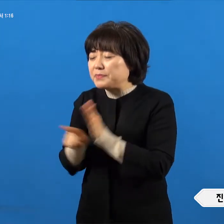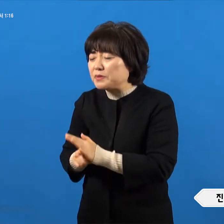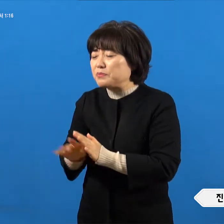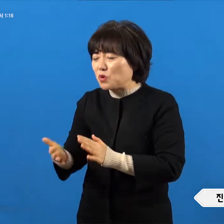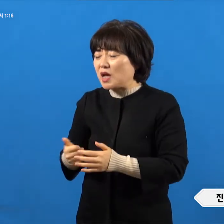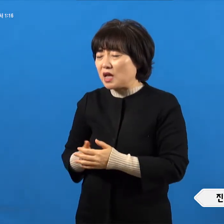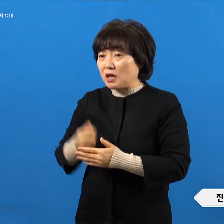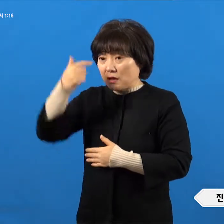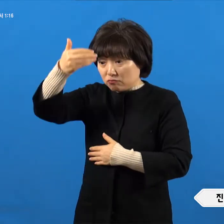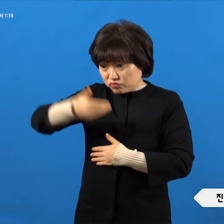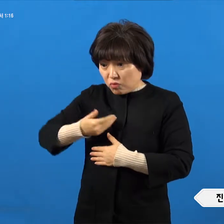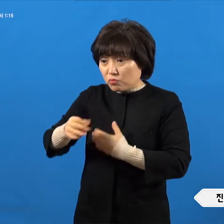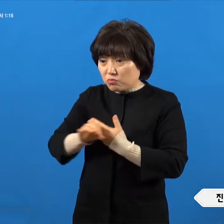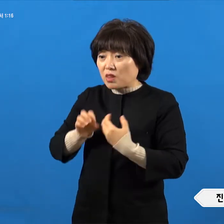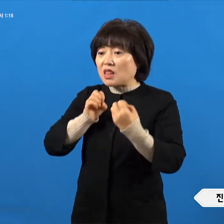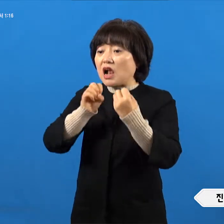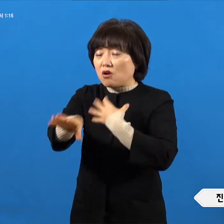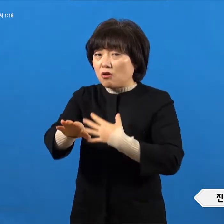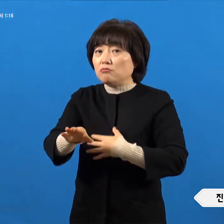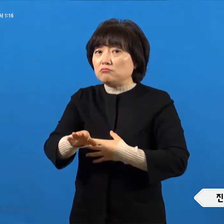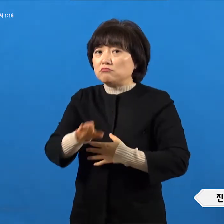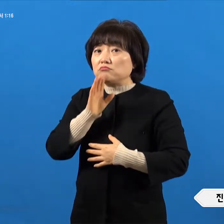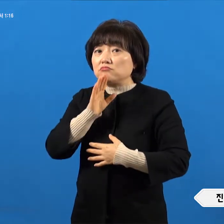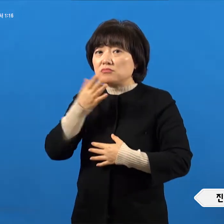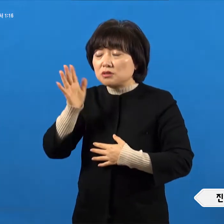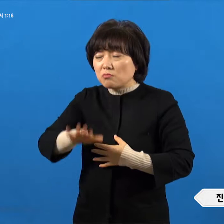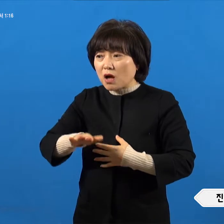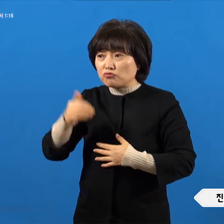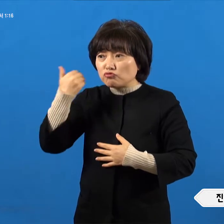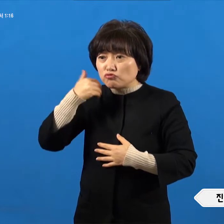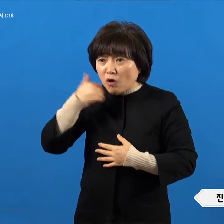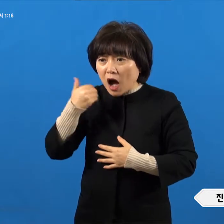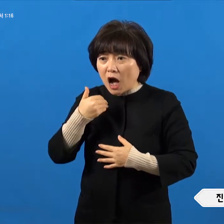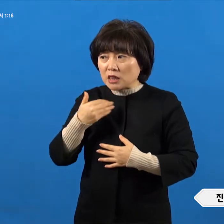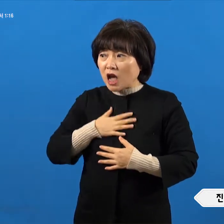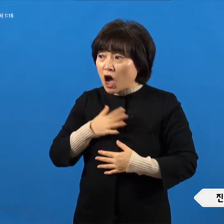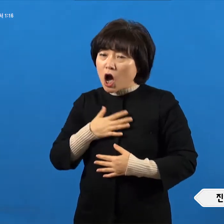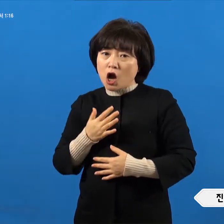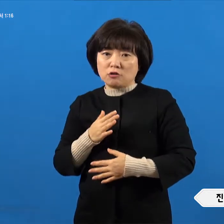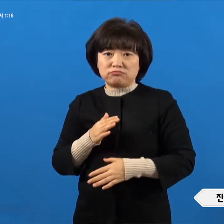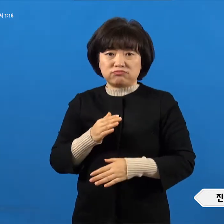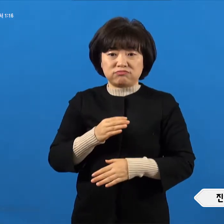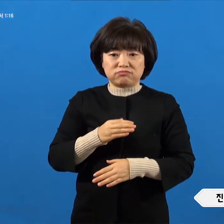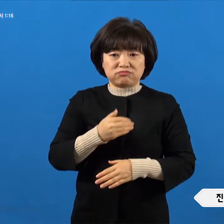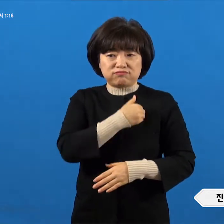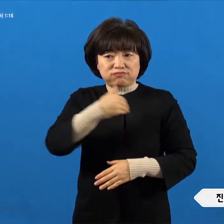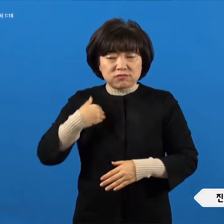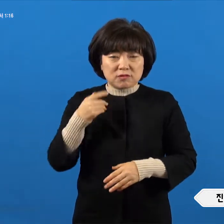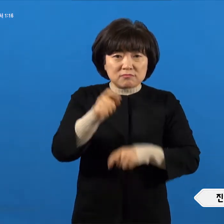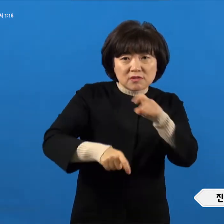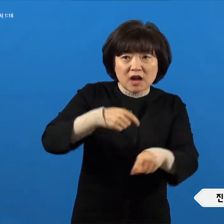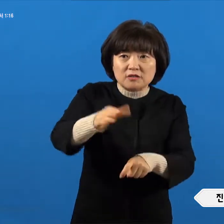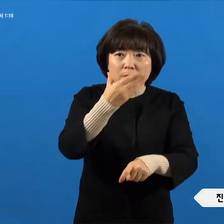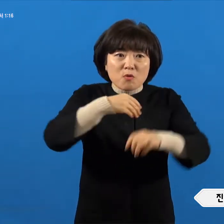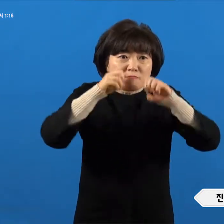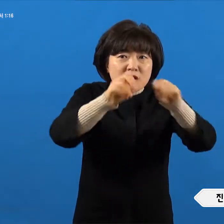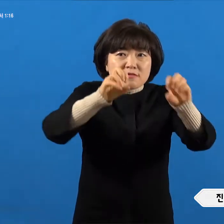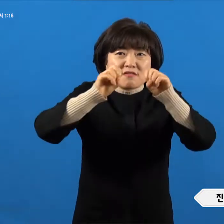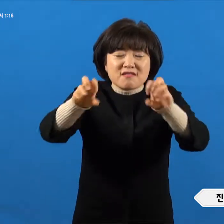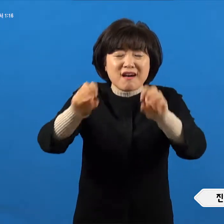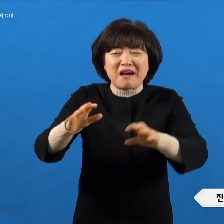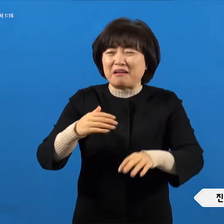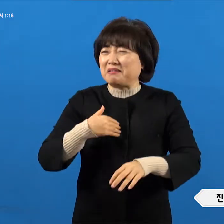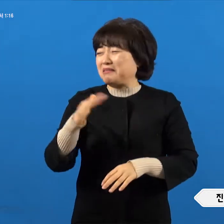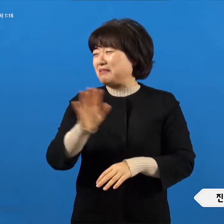답은 하겠지만 내가 달려가서 그들에게 전하고 이야기해야 될 필요를 별로 느끼지 못하고 있지는